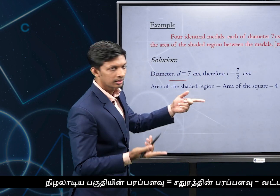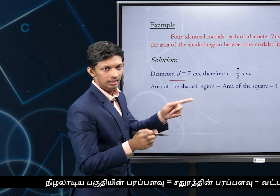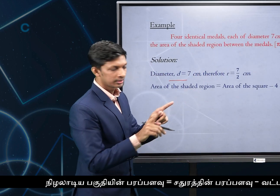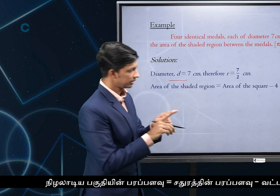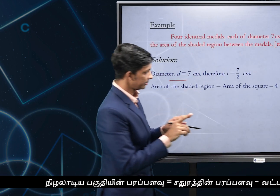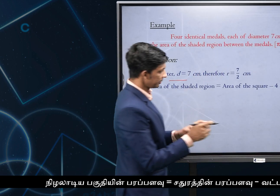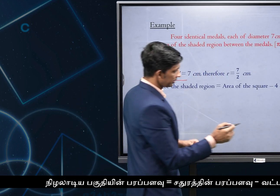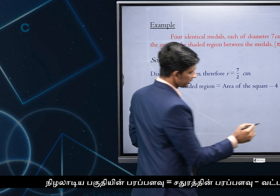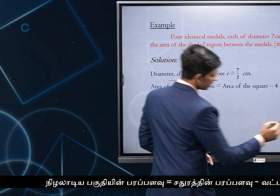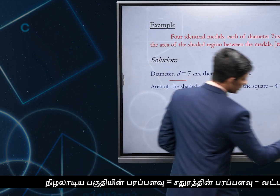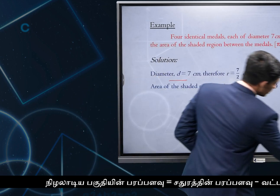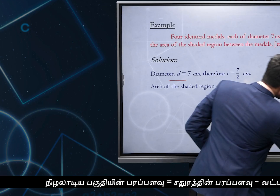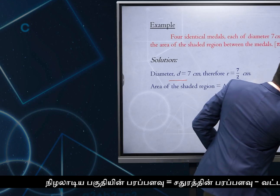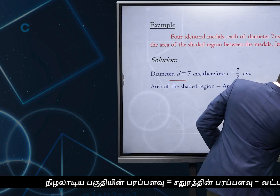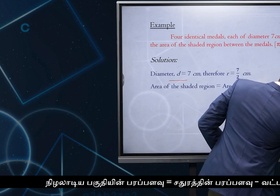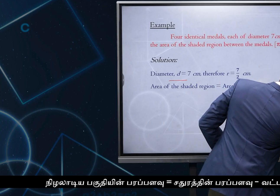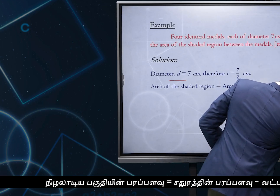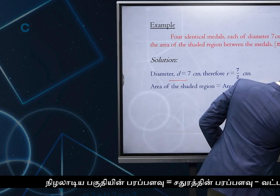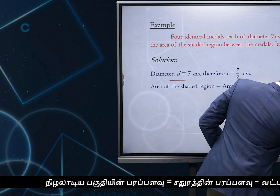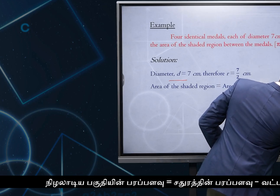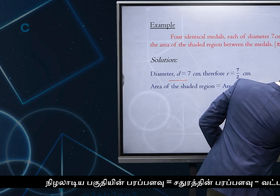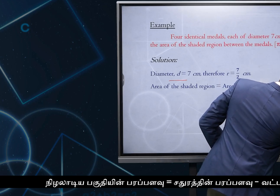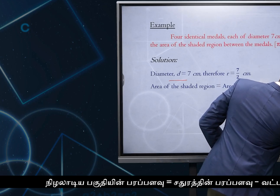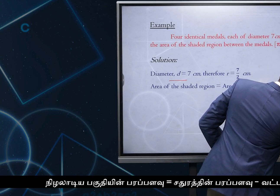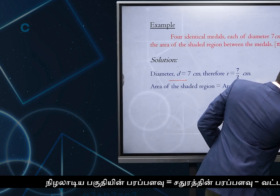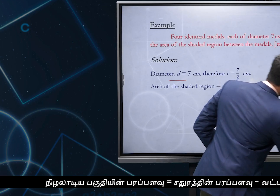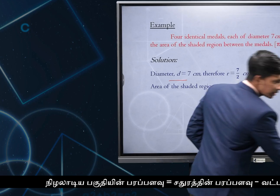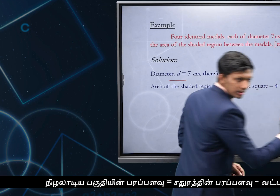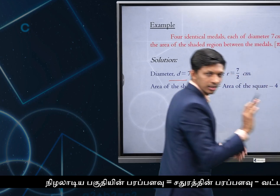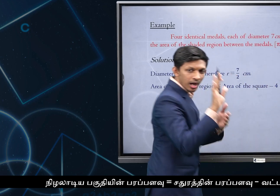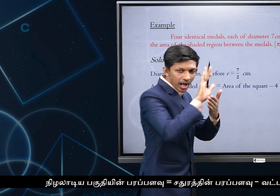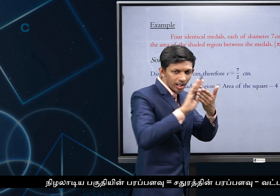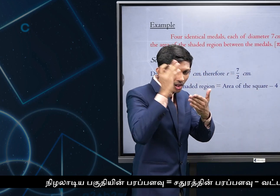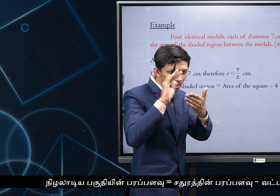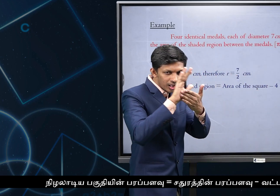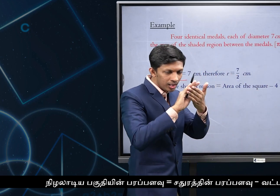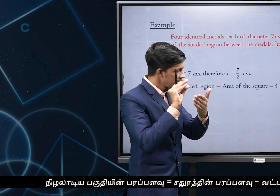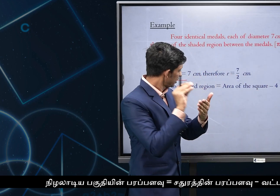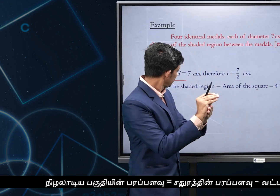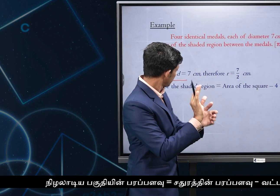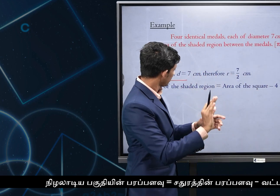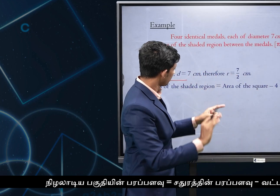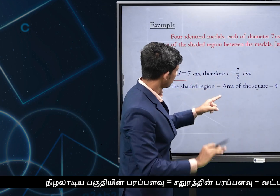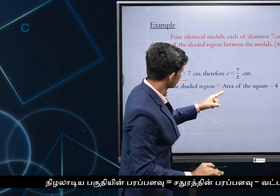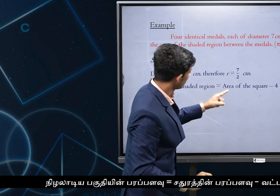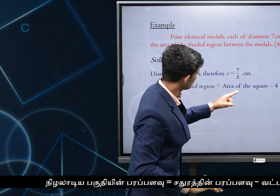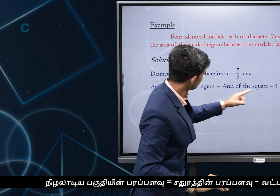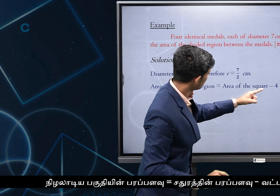நிழலாடிய பகுதியின் பரப்பளவு ஈடு சதுரத்தின் பரப்பளவு கழித்தல் வட்ட நாட்கரத்தின்